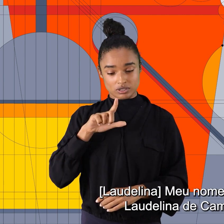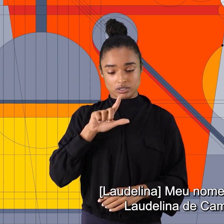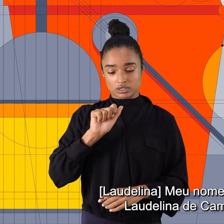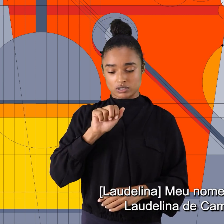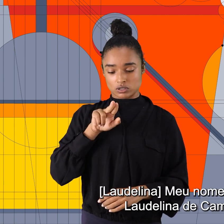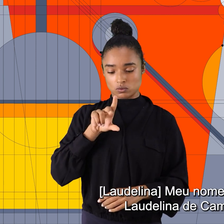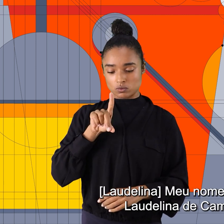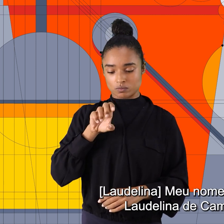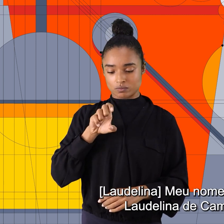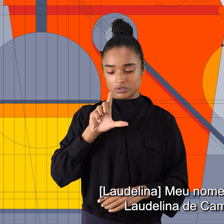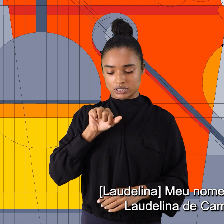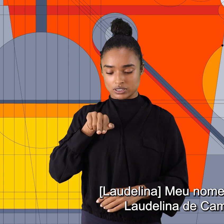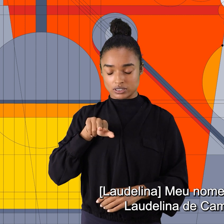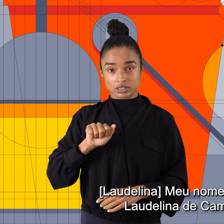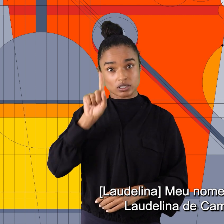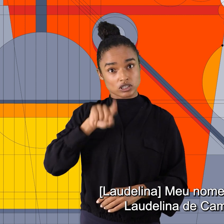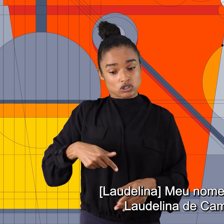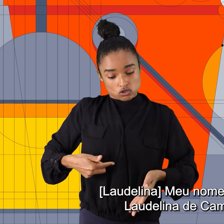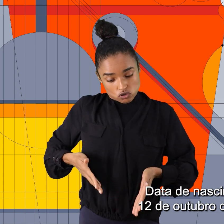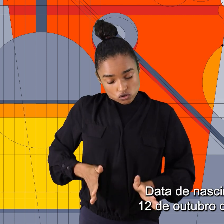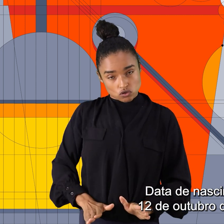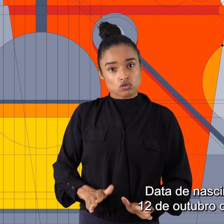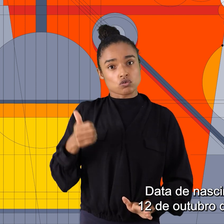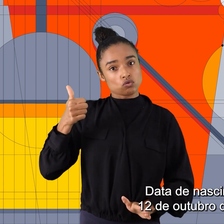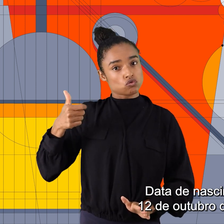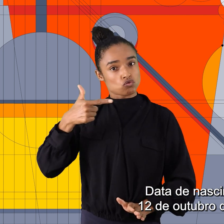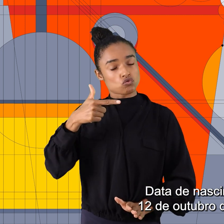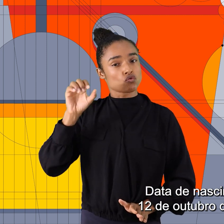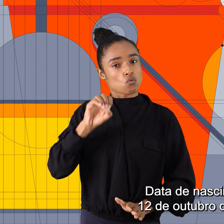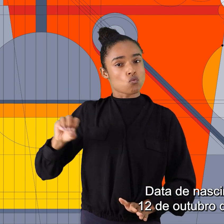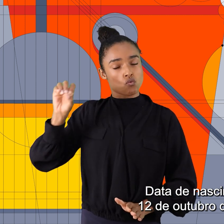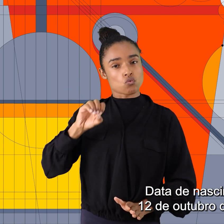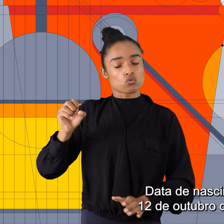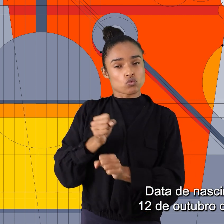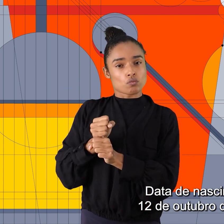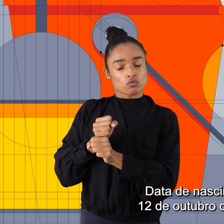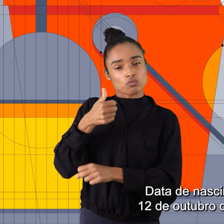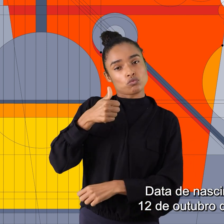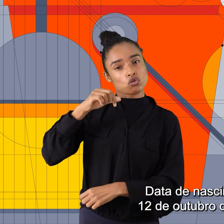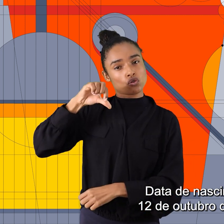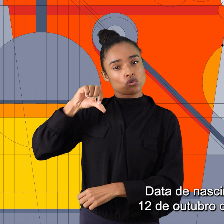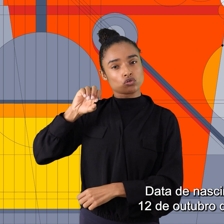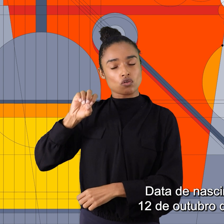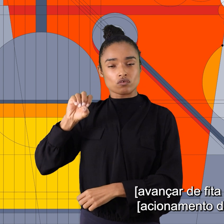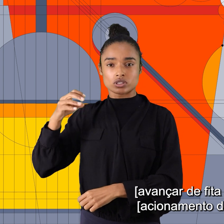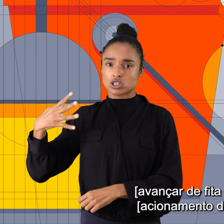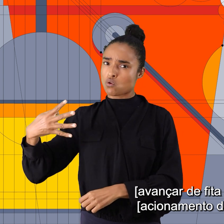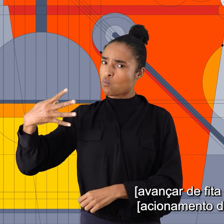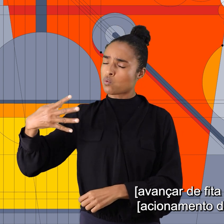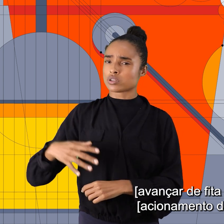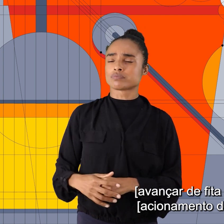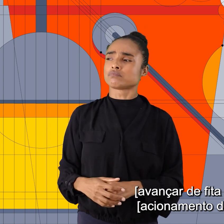Meu nome de nascimento, Laudelina de Campos Melo. Data de nascimento, 12 de outubro de 1904.